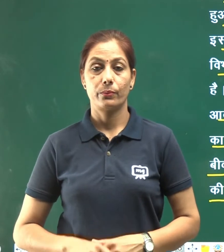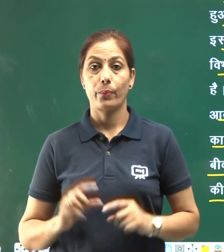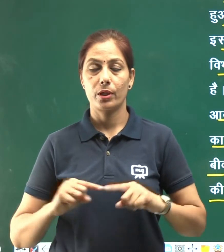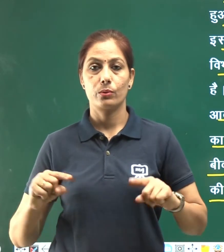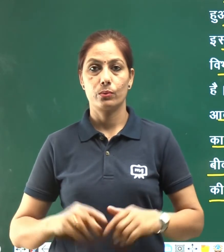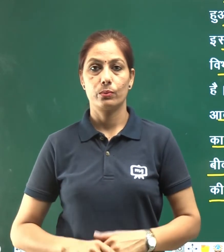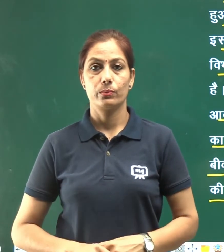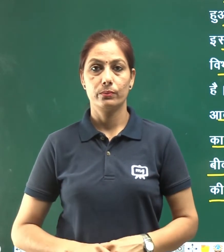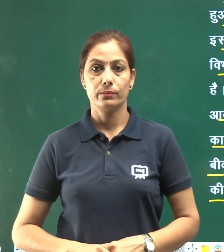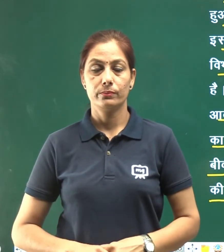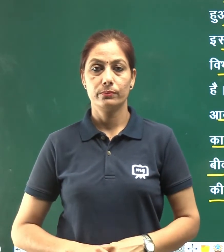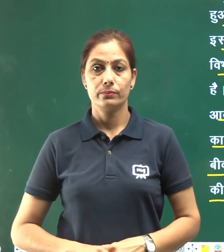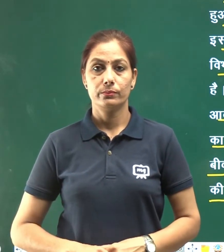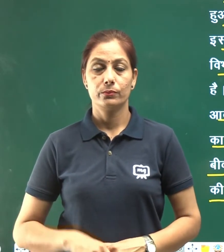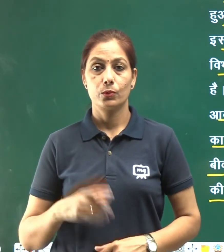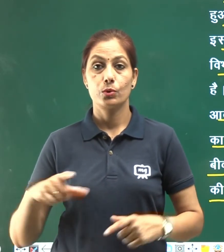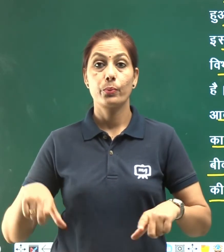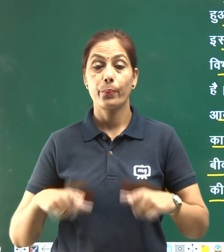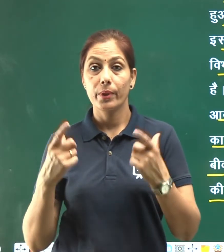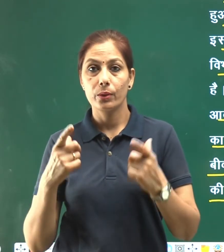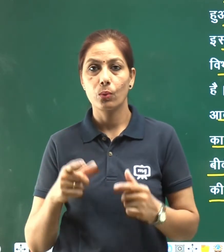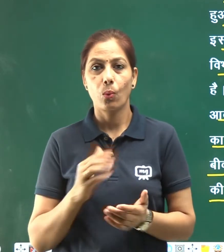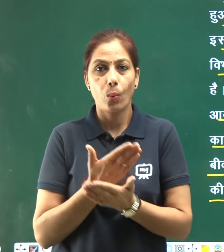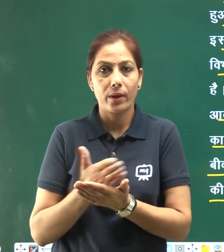परंतु उस पेड़ को हटाकर